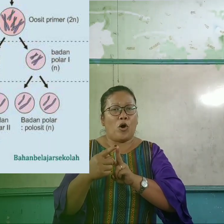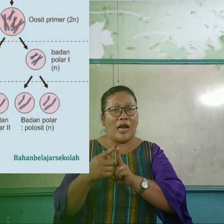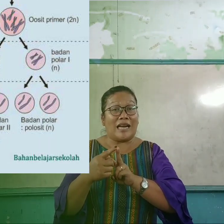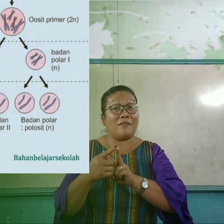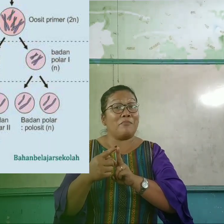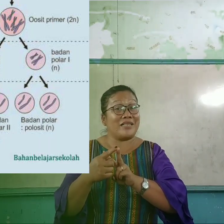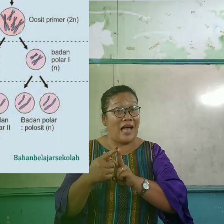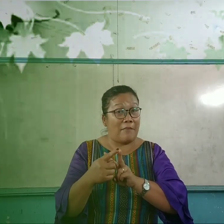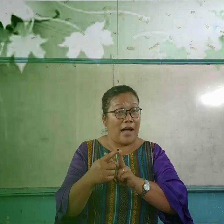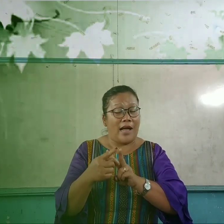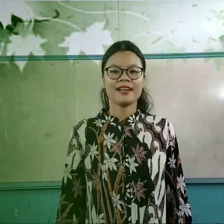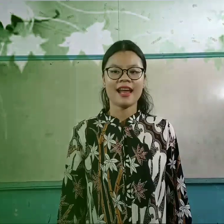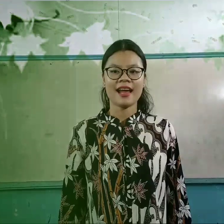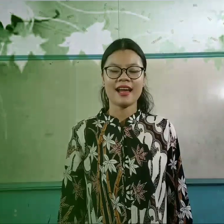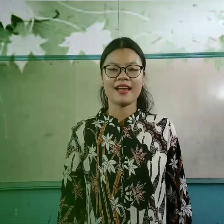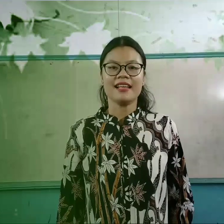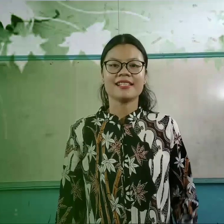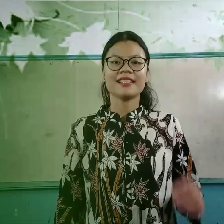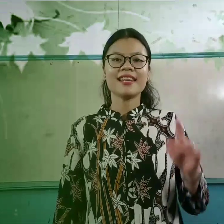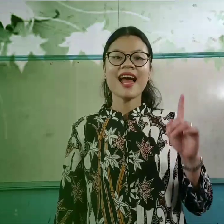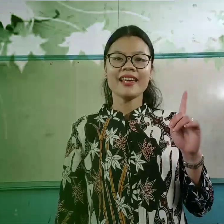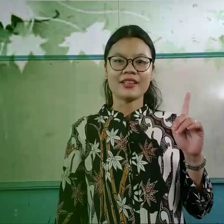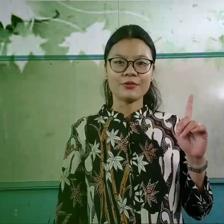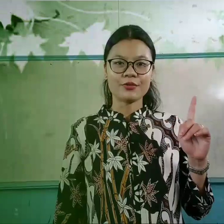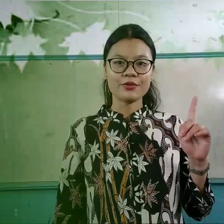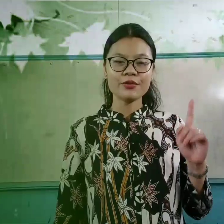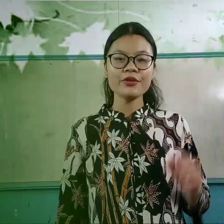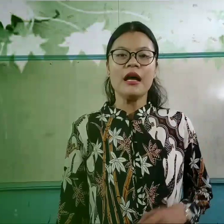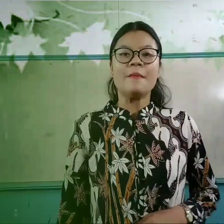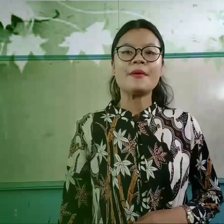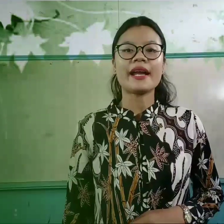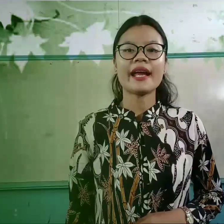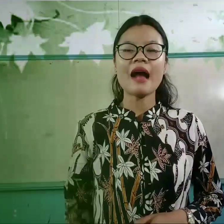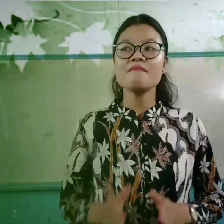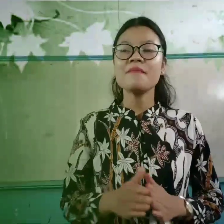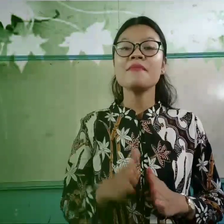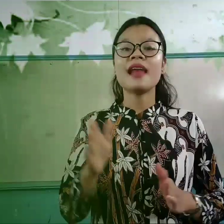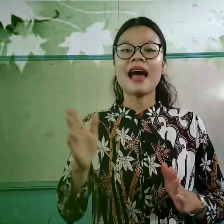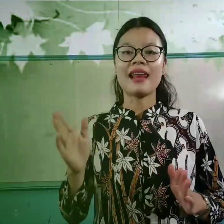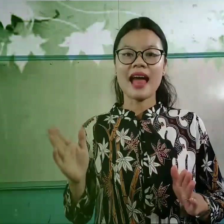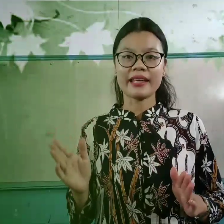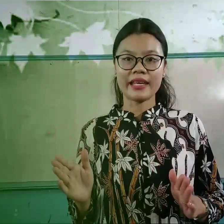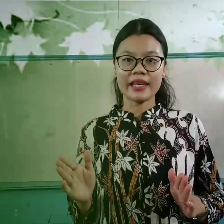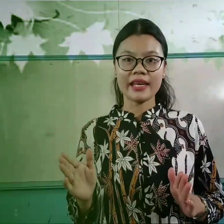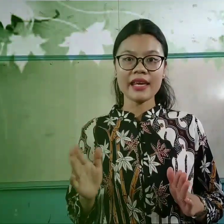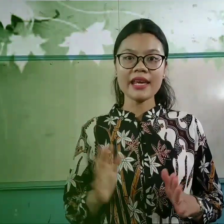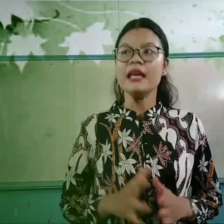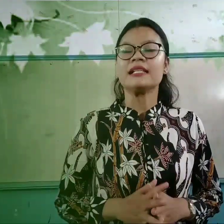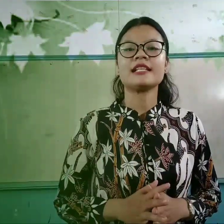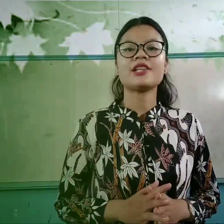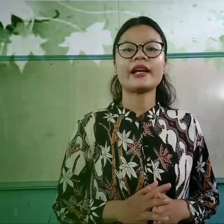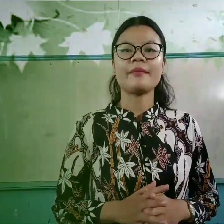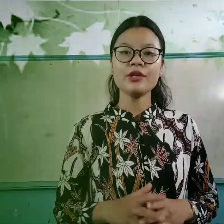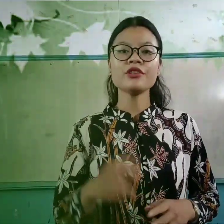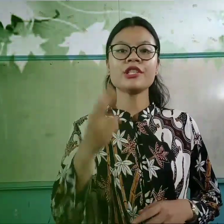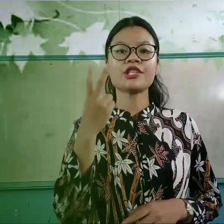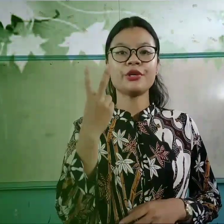polar pertama. Setelah itu mereka membelah lagi secara meiosis